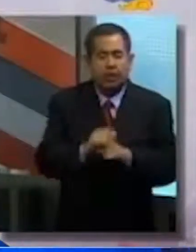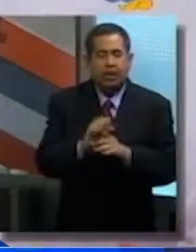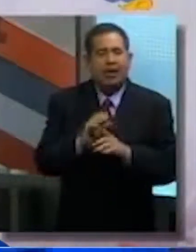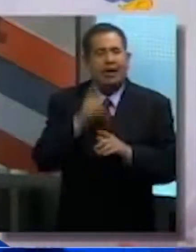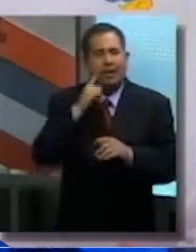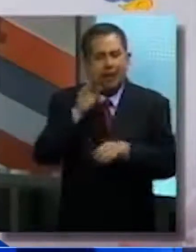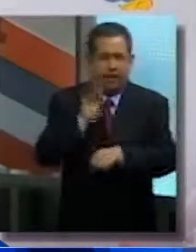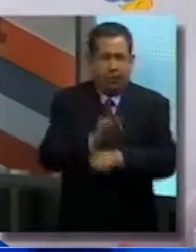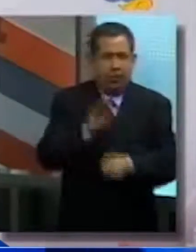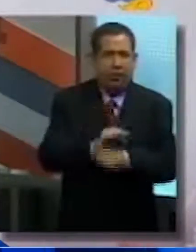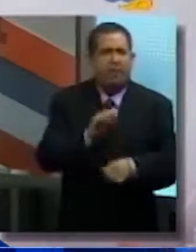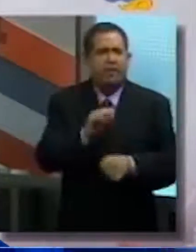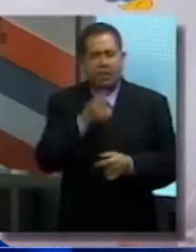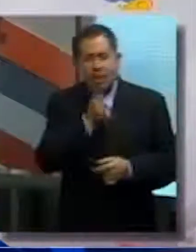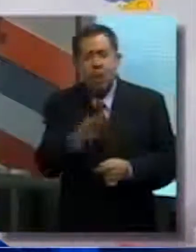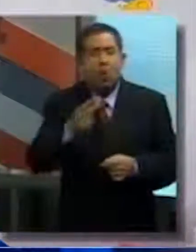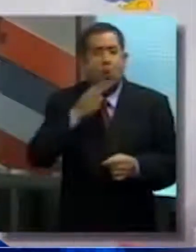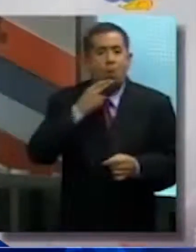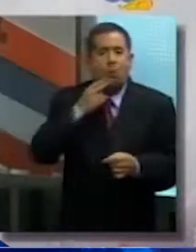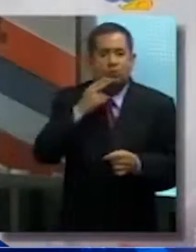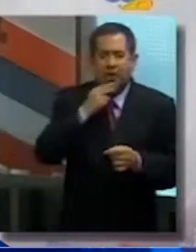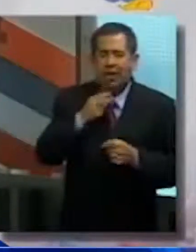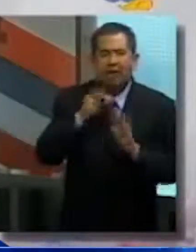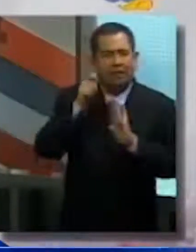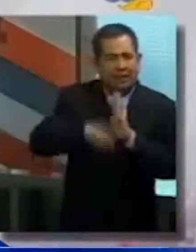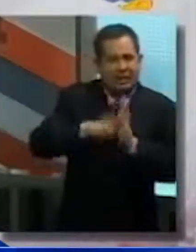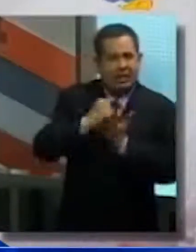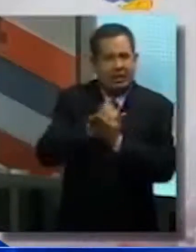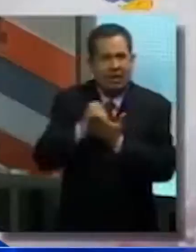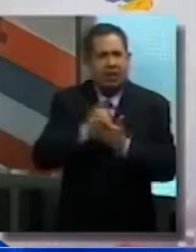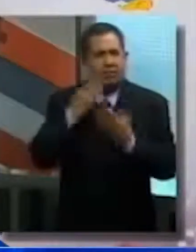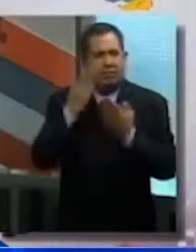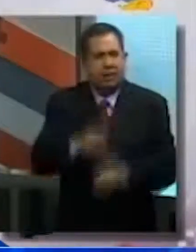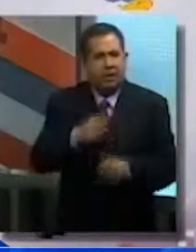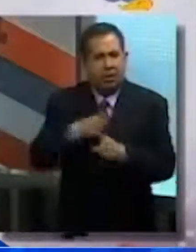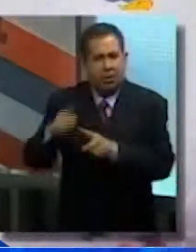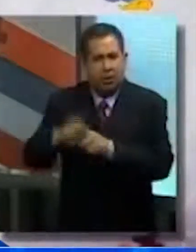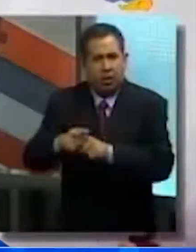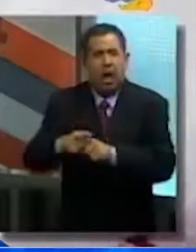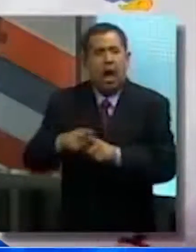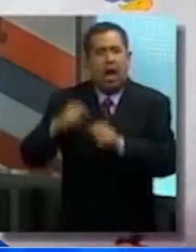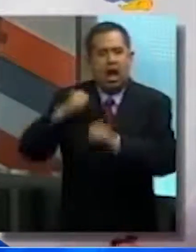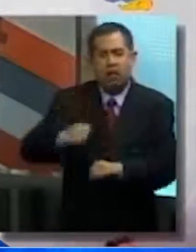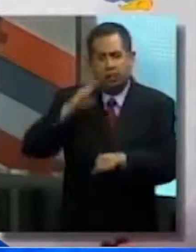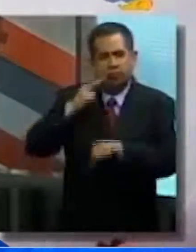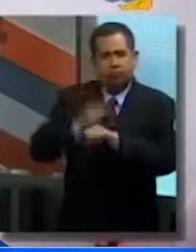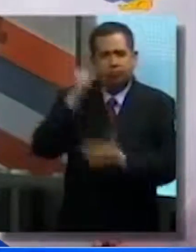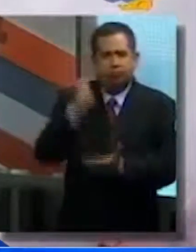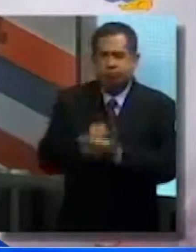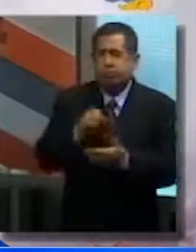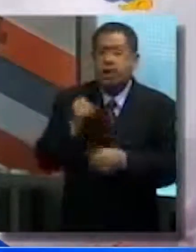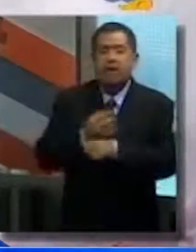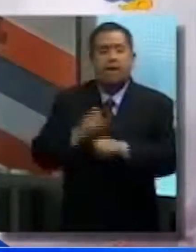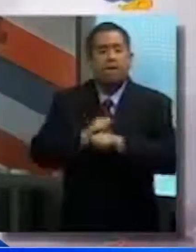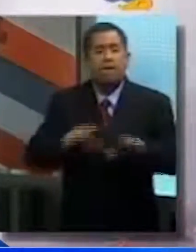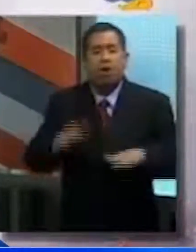para la Protección y Defensa de los Usuarios de Servicios Financieros aprobó solicitar al titular de esta dependencia un informe